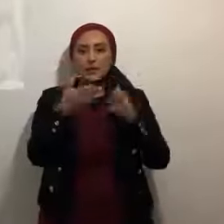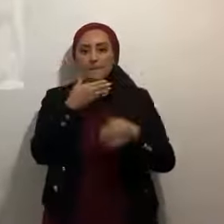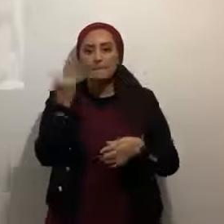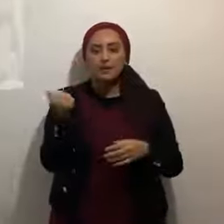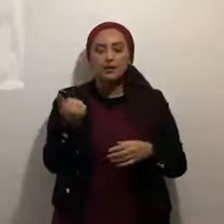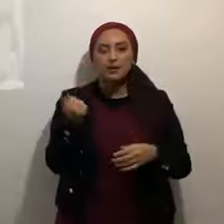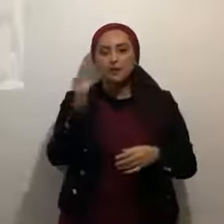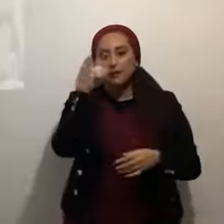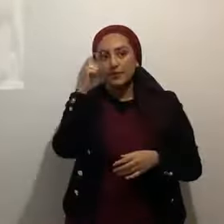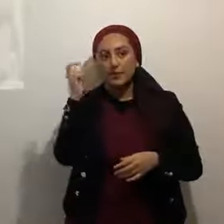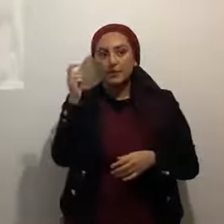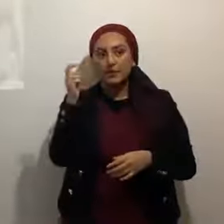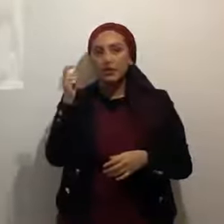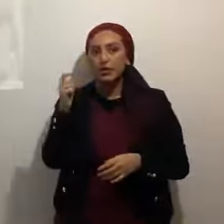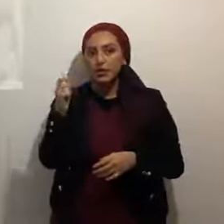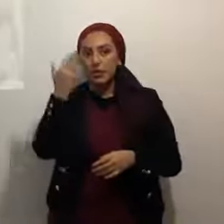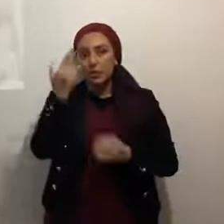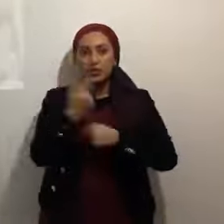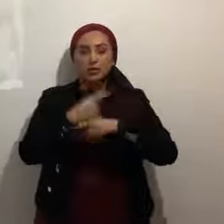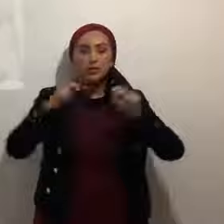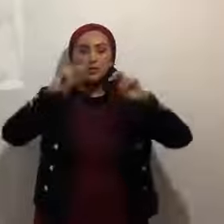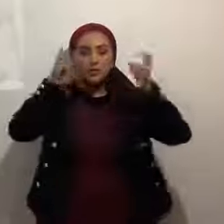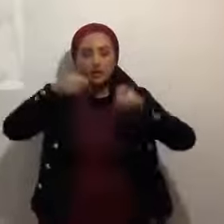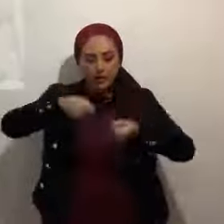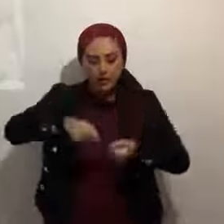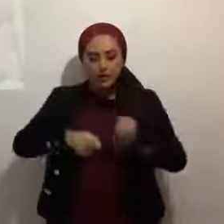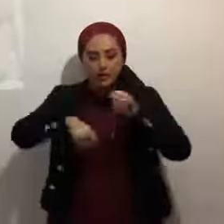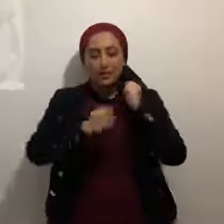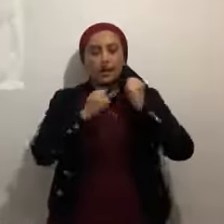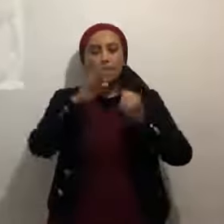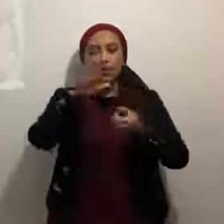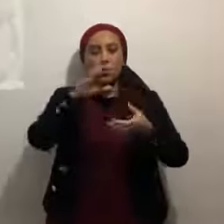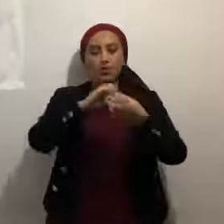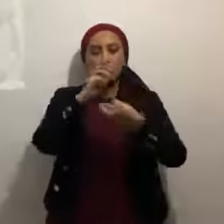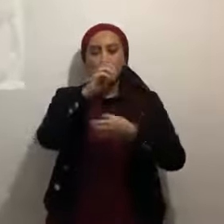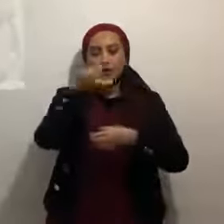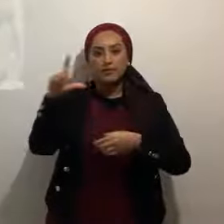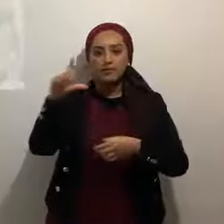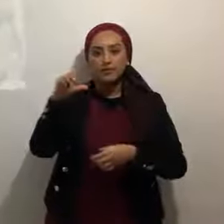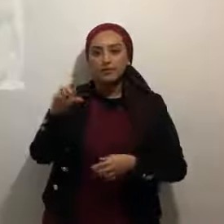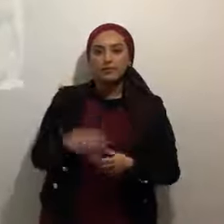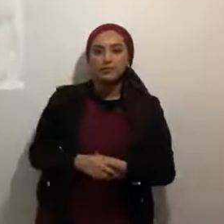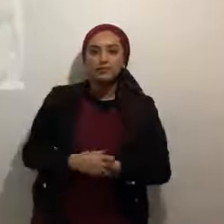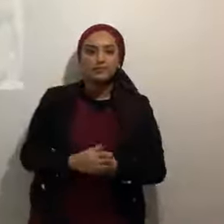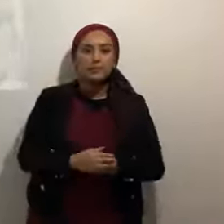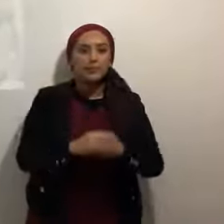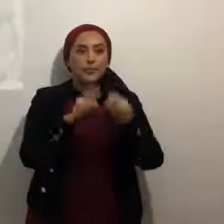qué titulé Cava tu pozo. Miren, la persona entonces, por lo